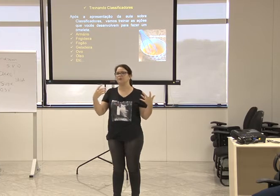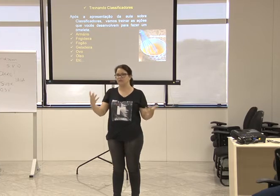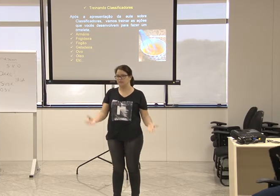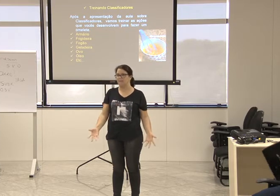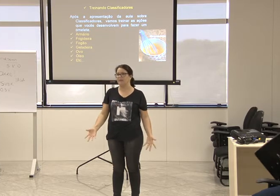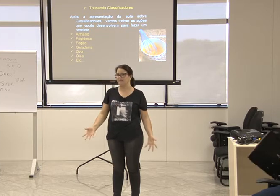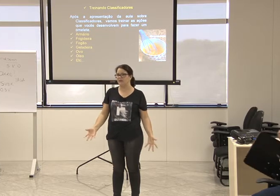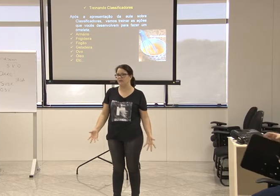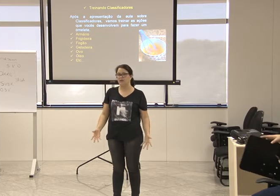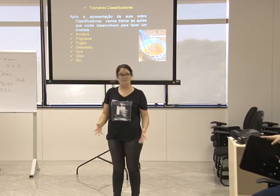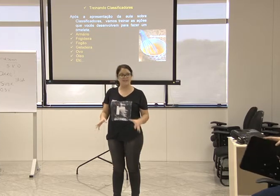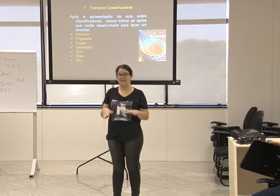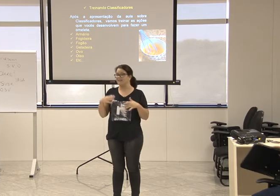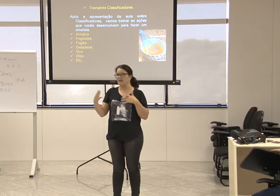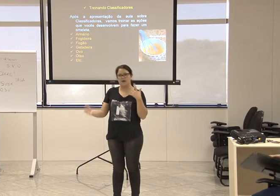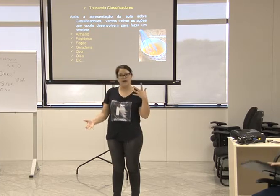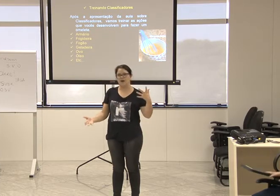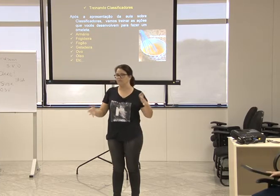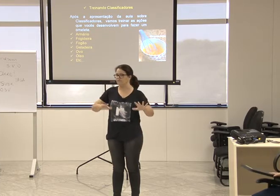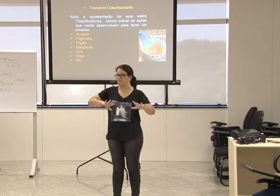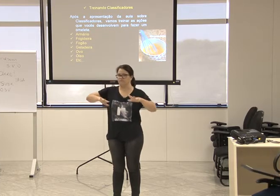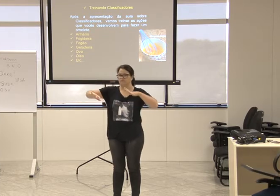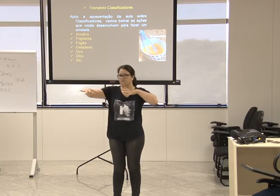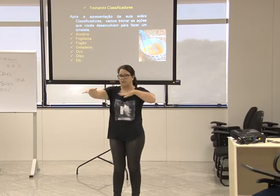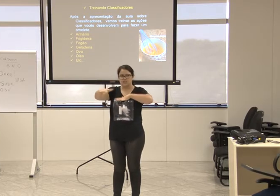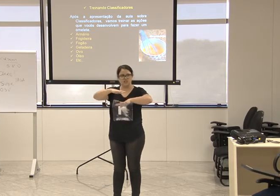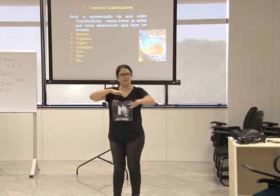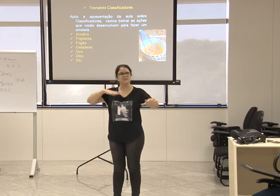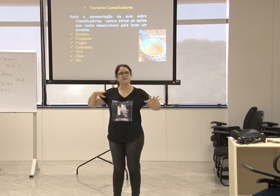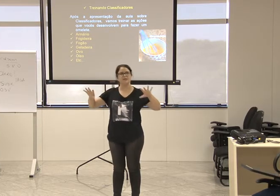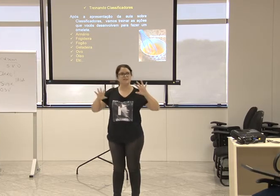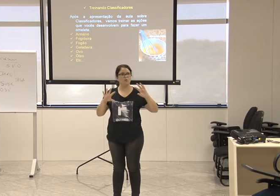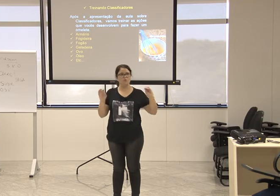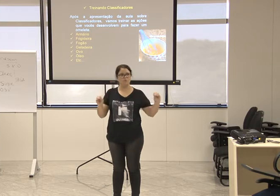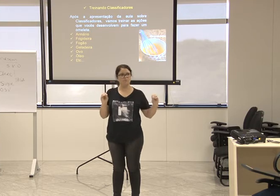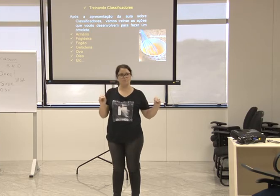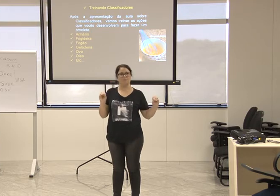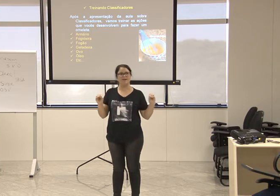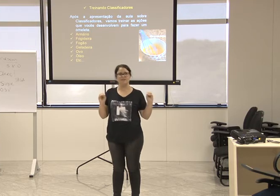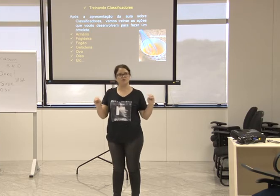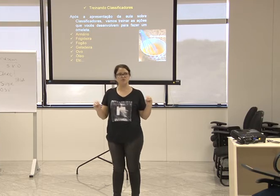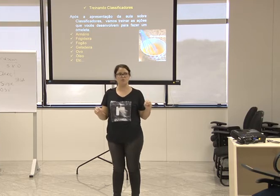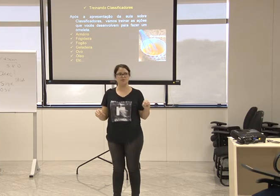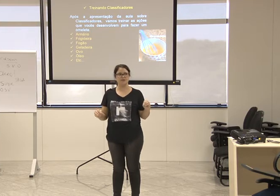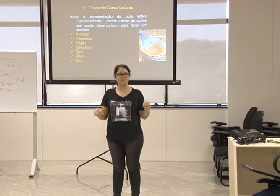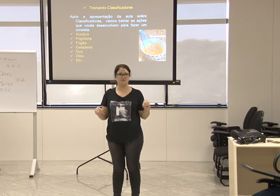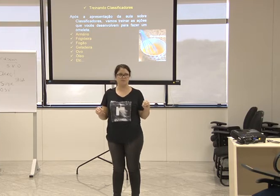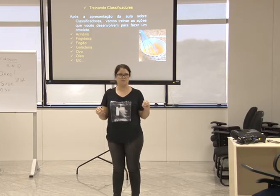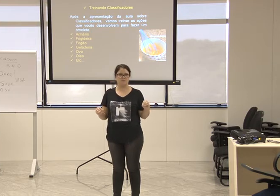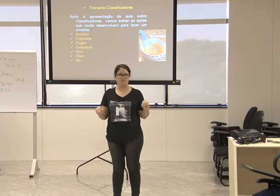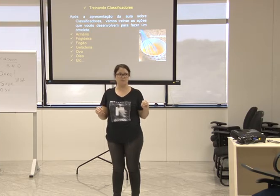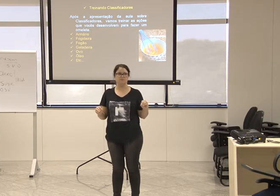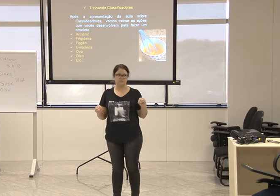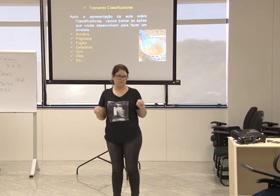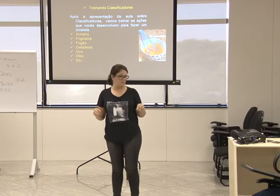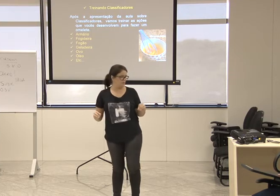tentar aprender. Mas até lá, a gente tenta estabelecer algum padrão de comunicação.